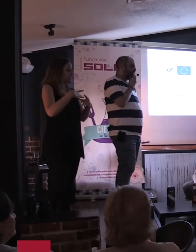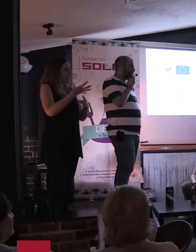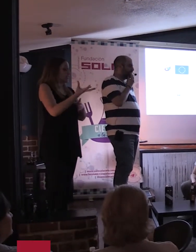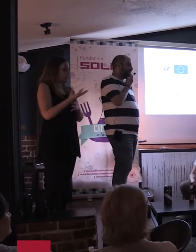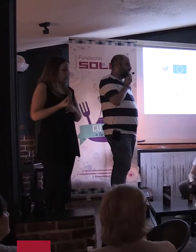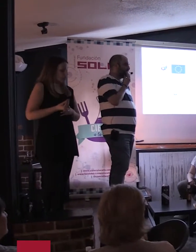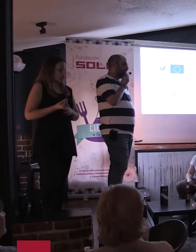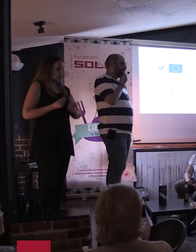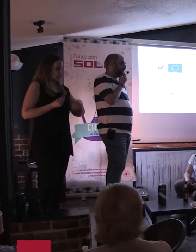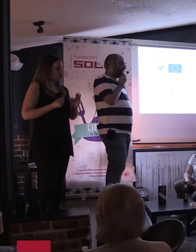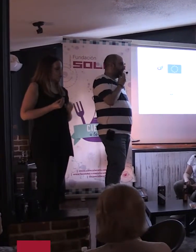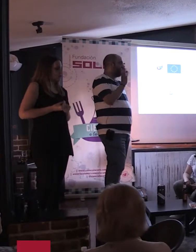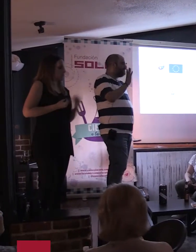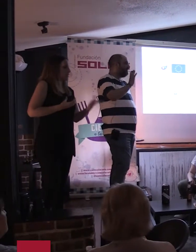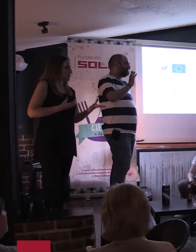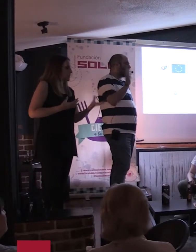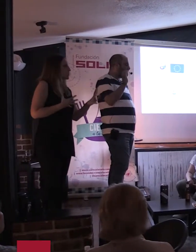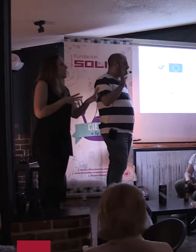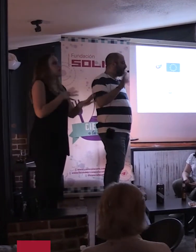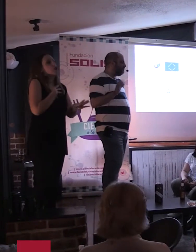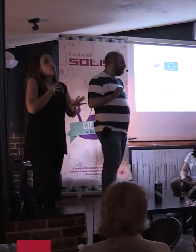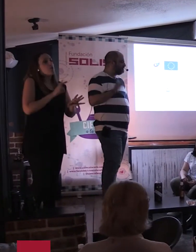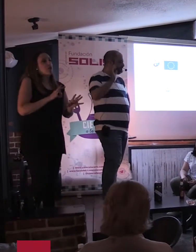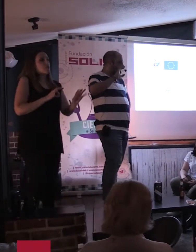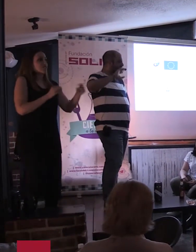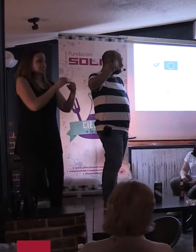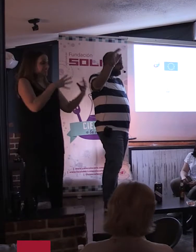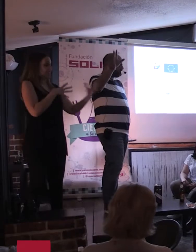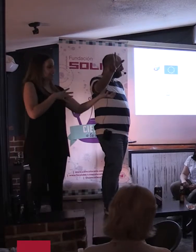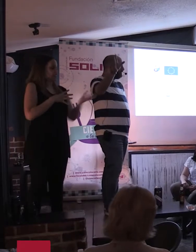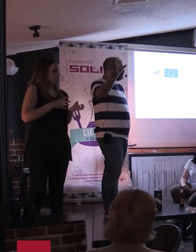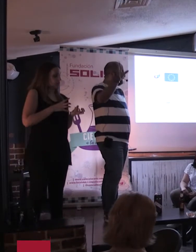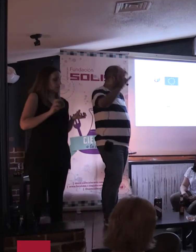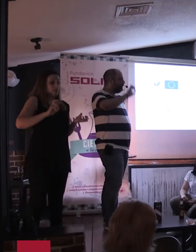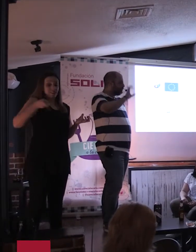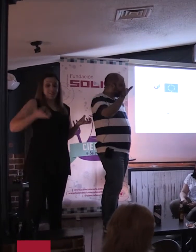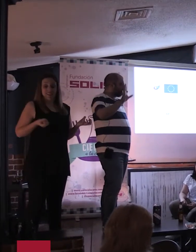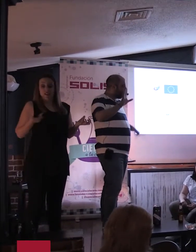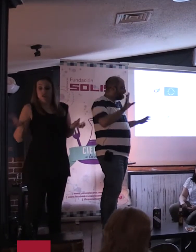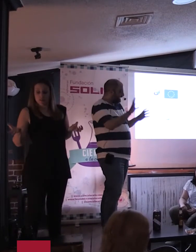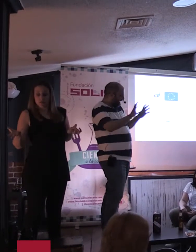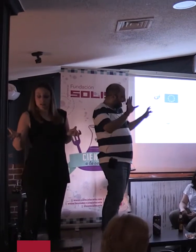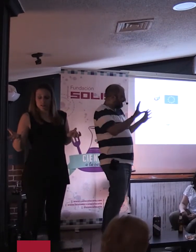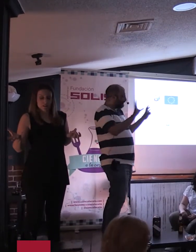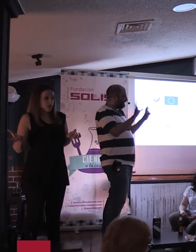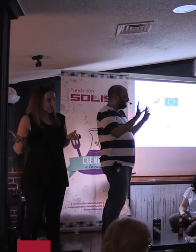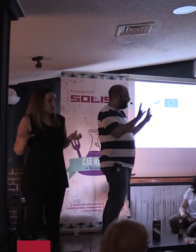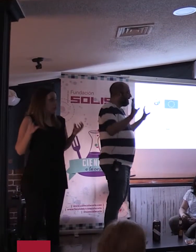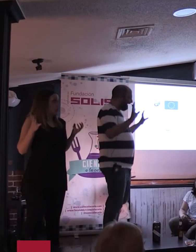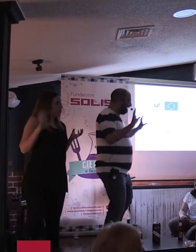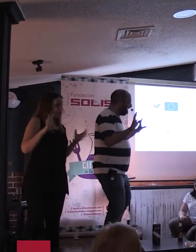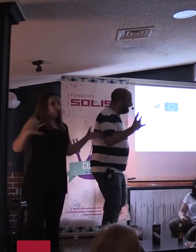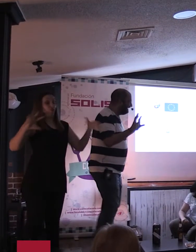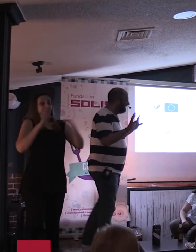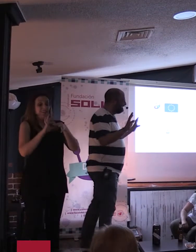lado y transmitir al otro lado, ¿no? Somos capaces de recibir una señal por un lado y somos capaces de transmitir una señal en otro lado. No somos capaces de conectar